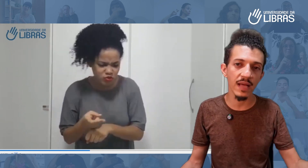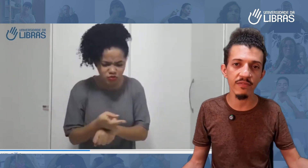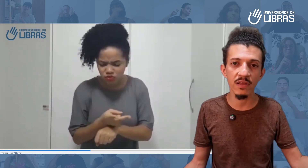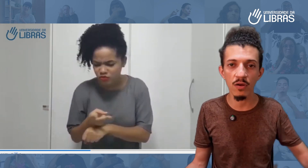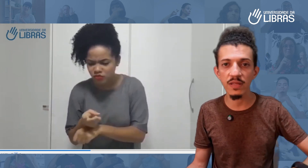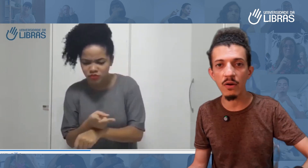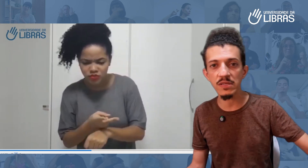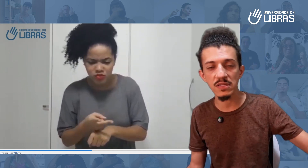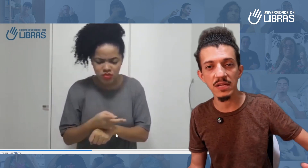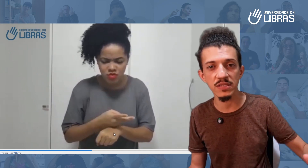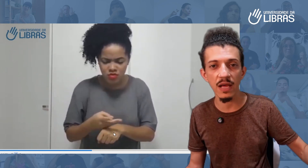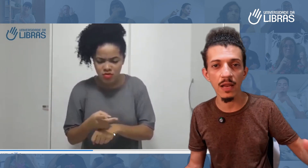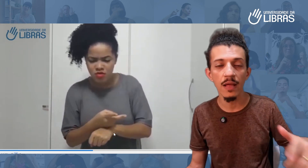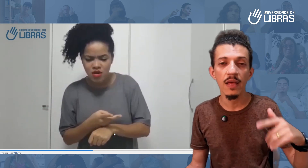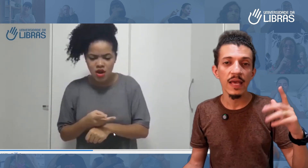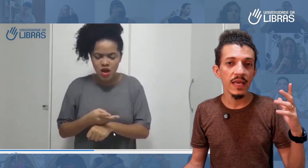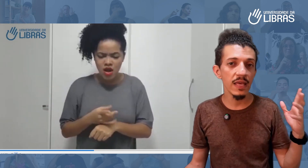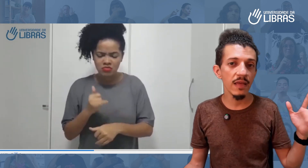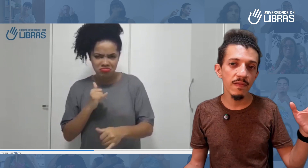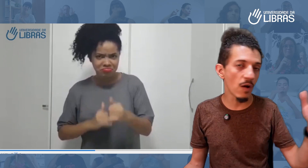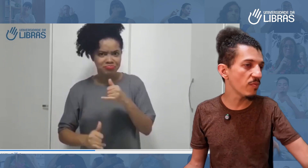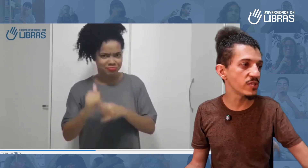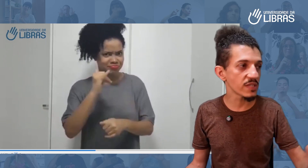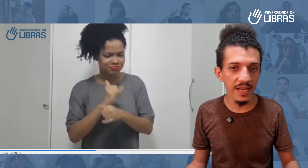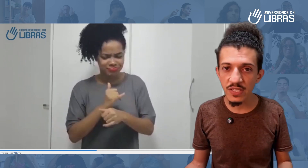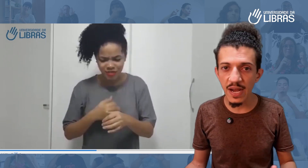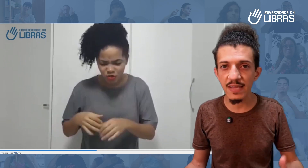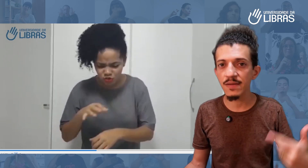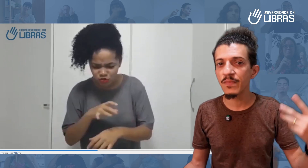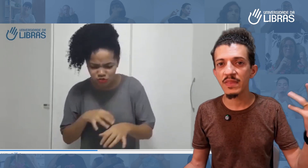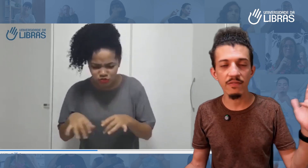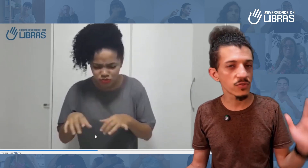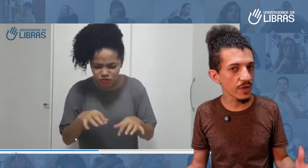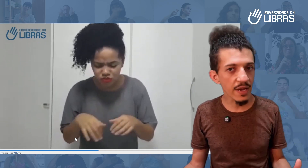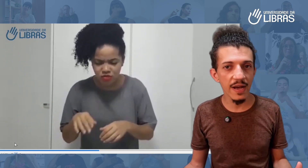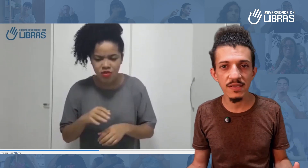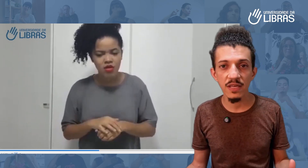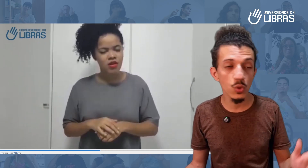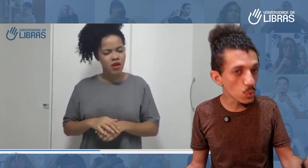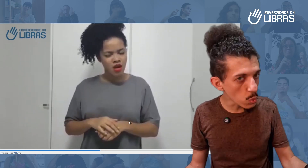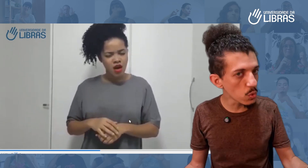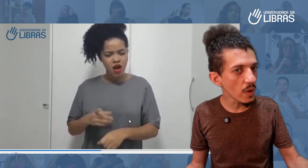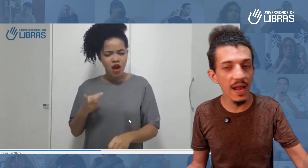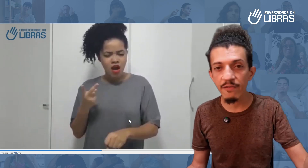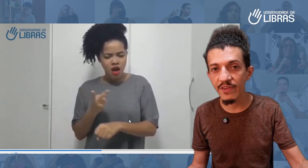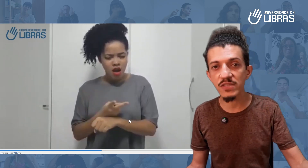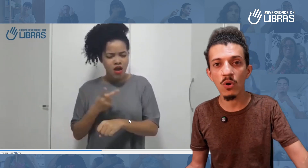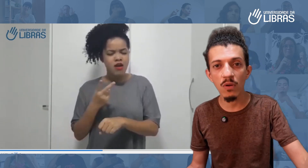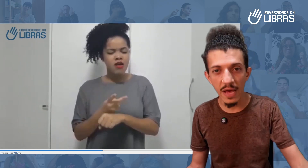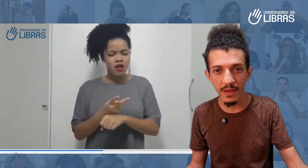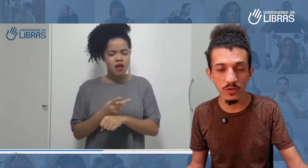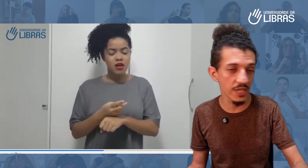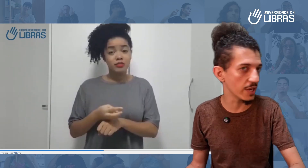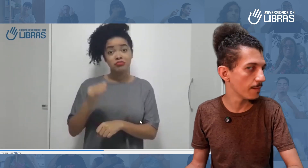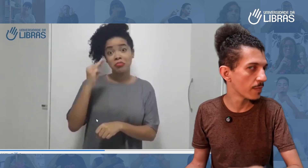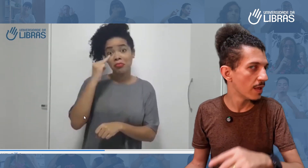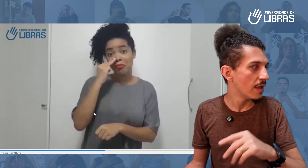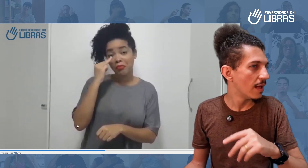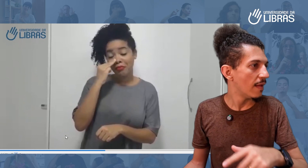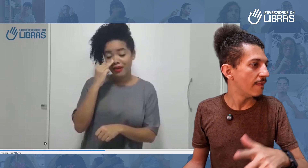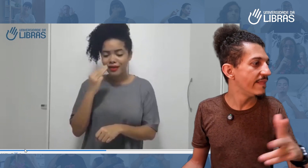porque estava em lockdown na cidade dela e não podia sair de casa, estava só em casa e tudo ela fez online. Ou